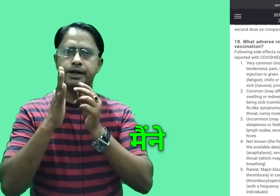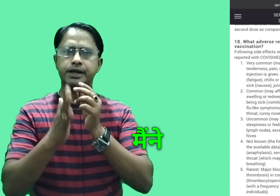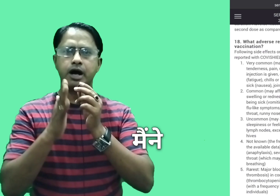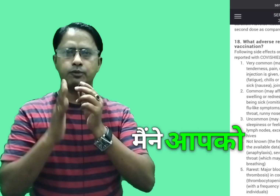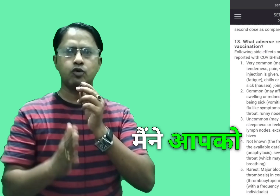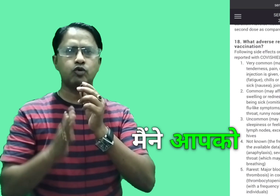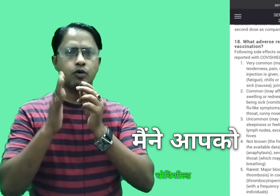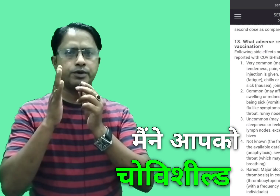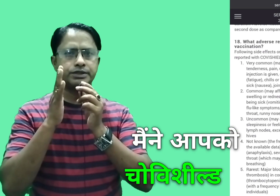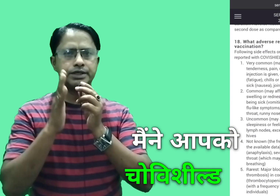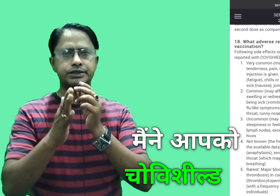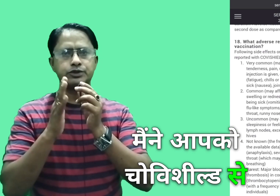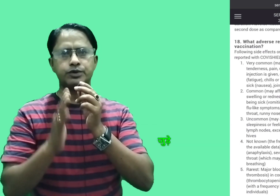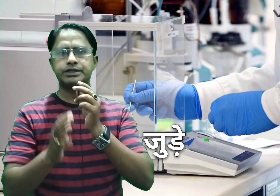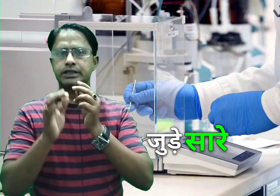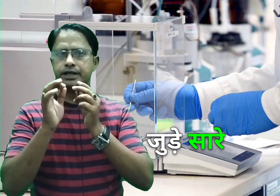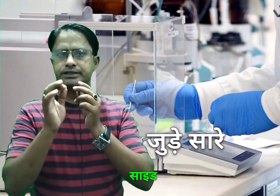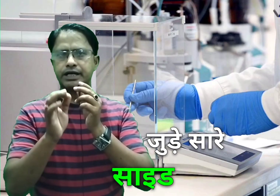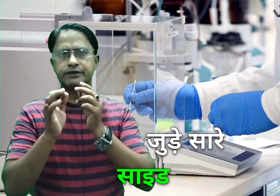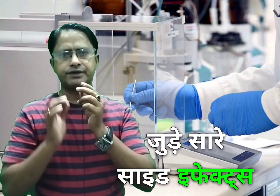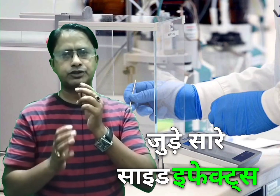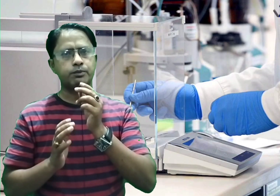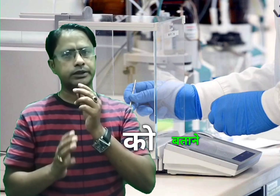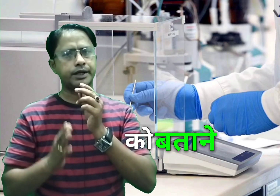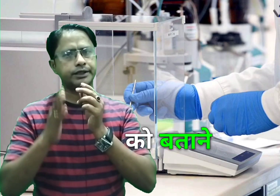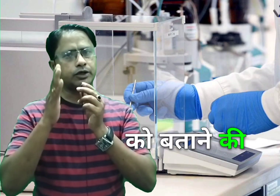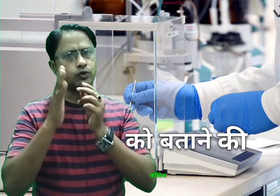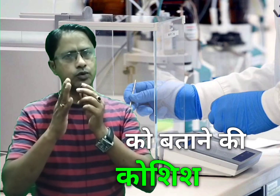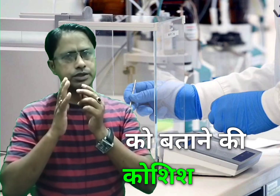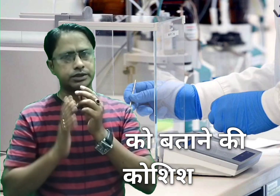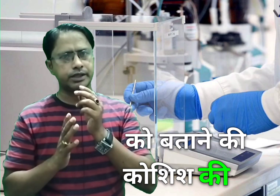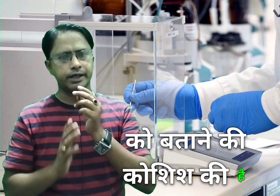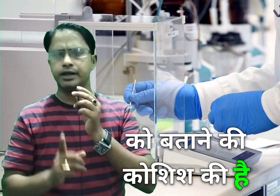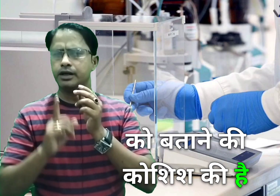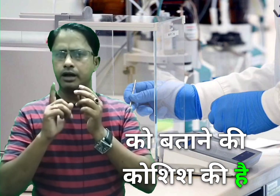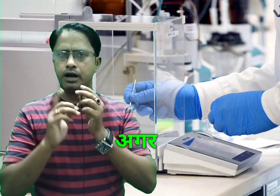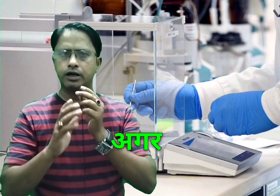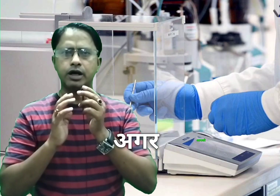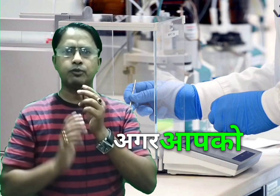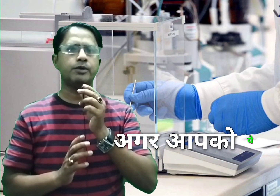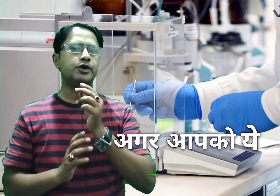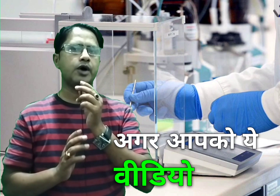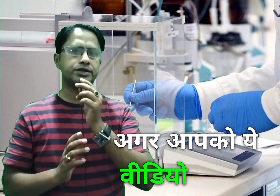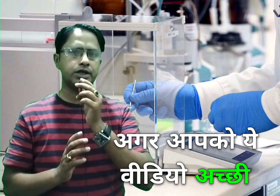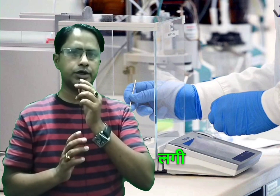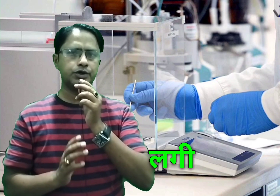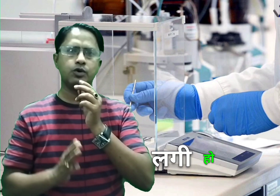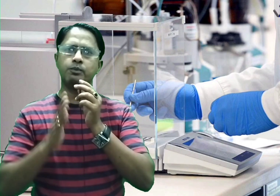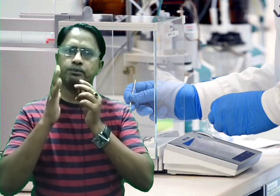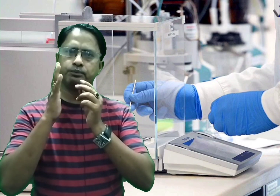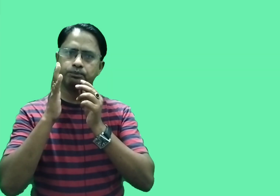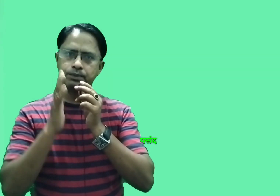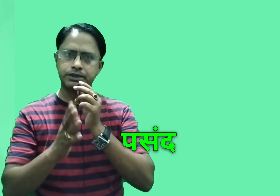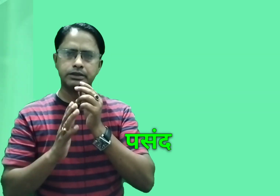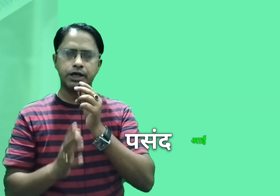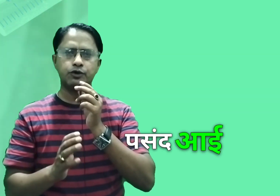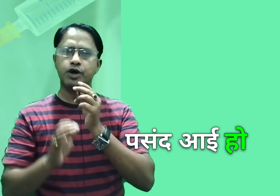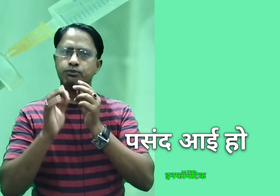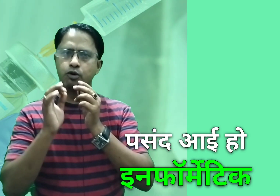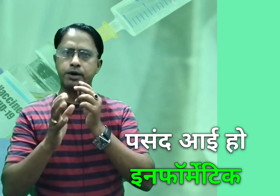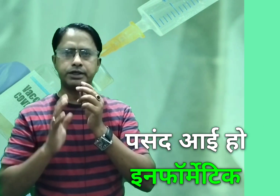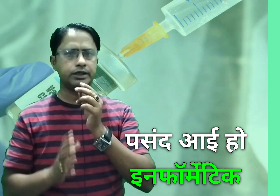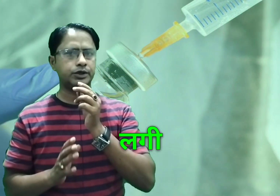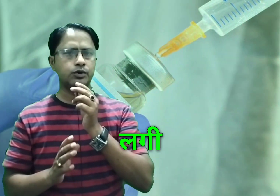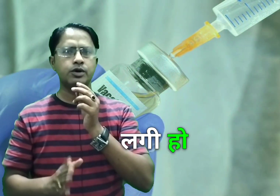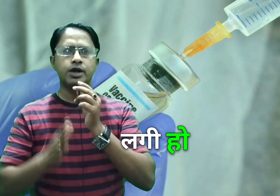में मैंने आपको कोविशील्ड से जुड़े सारे साइड इफ़ेक्ट्स को बताने की कोशिश की है। अगर आपको ये वीडियो अच्छी लगी हो, पसंद आई